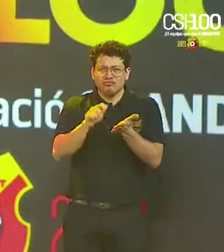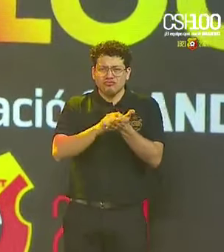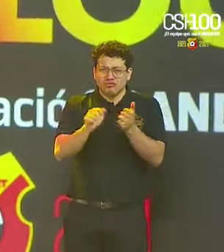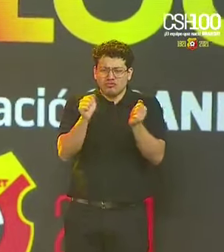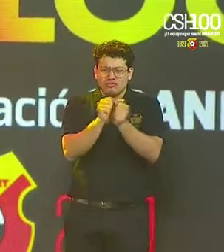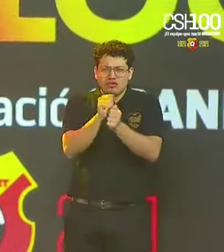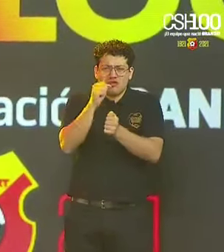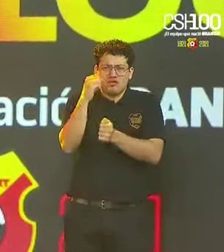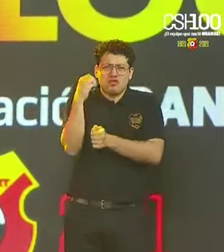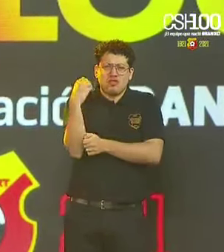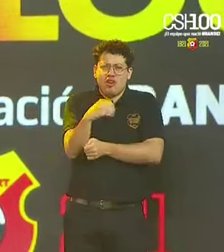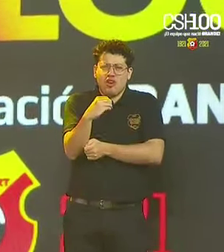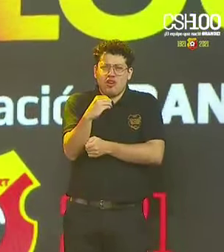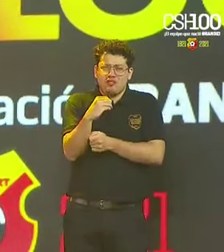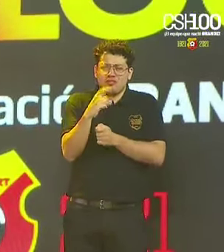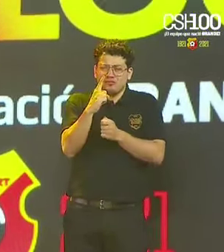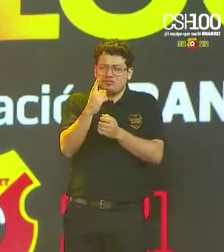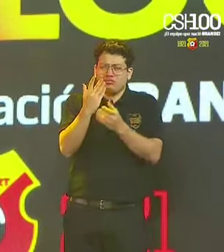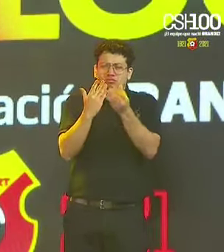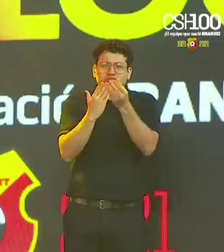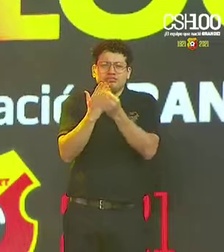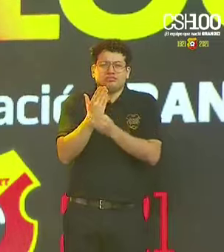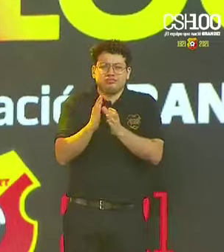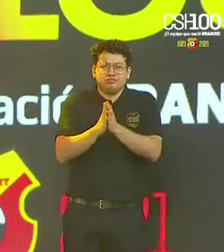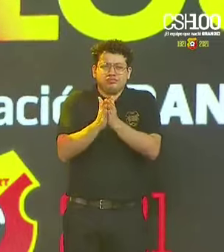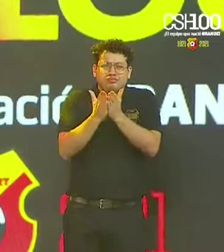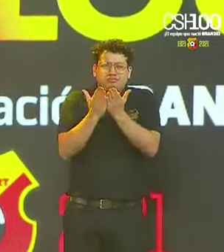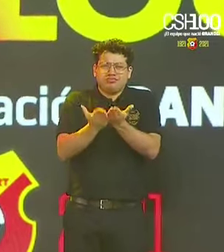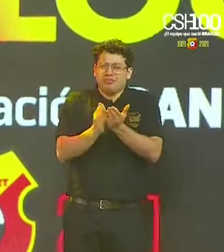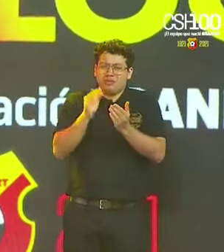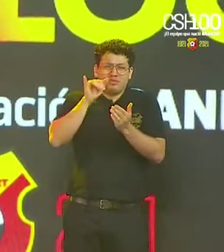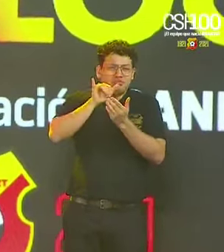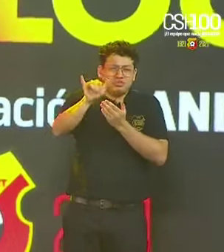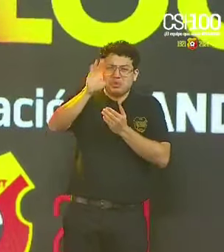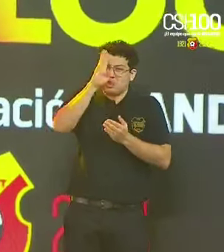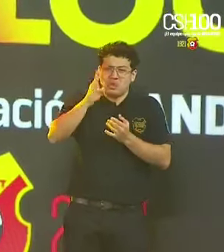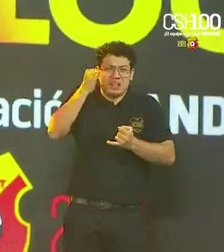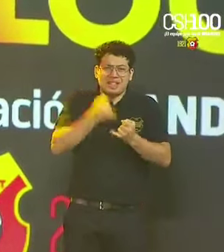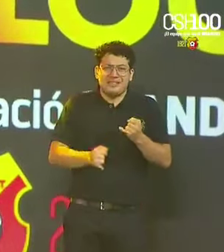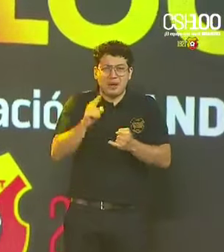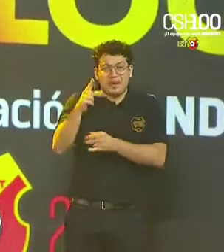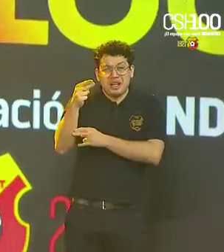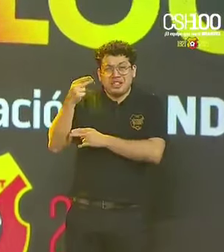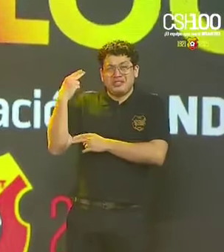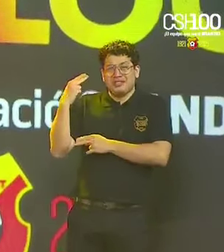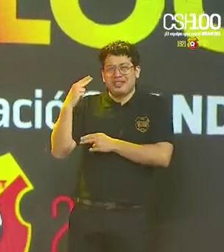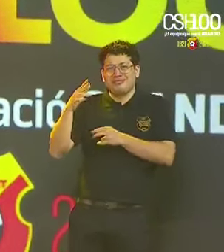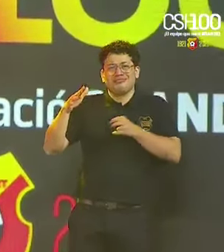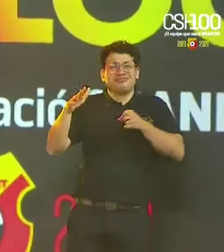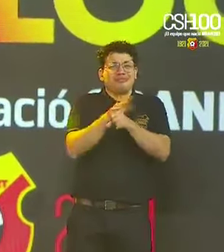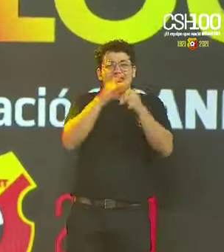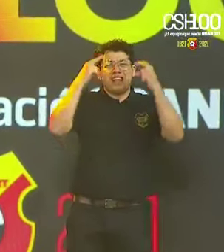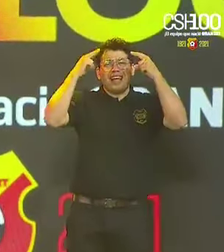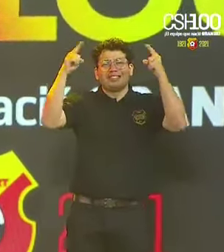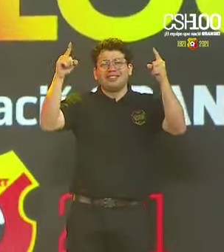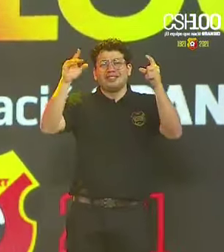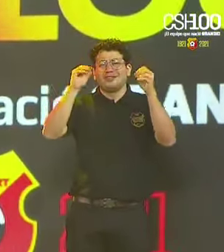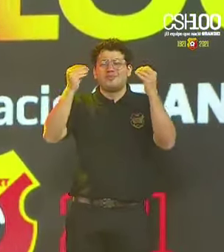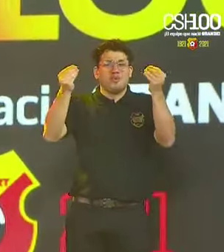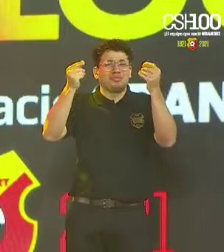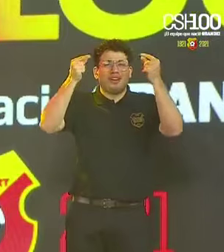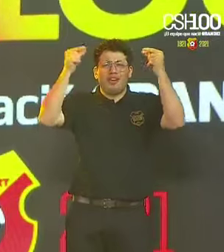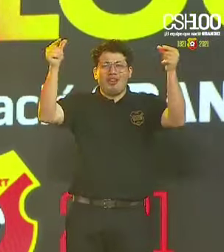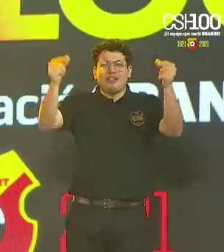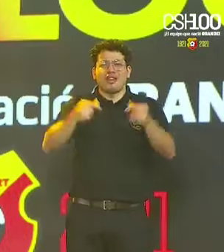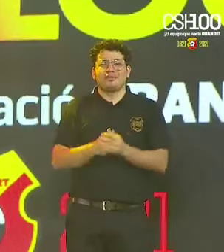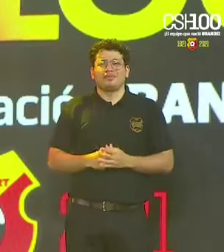de oro en un capítulo interminable, en una historia llena de éxitos y de gloria. El